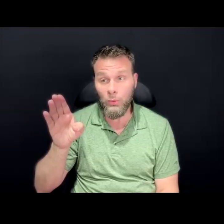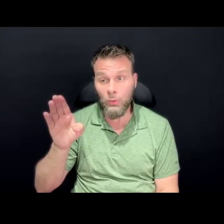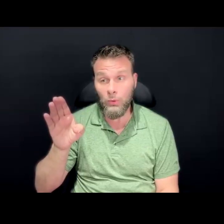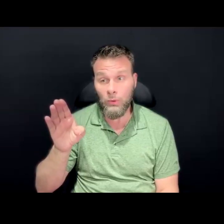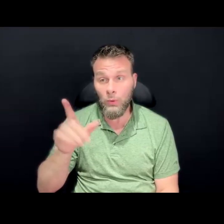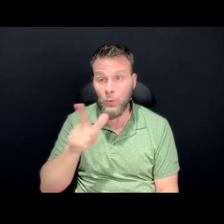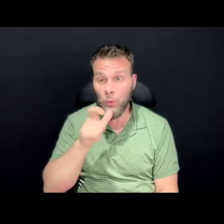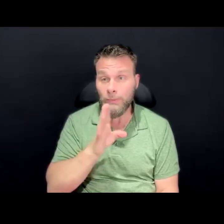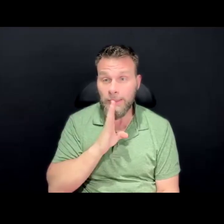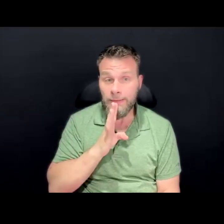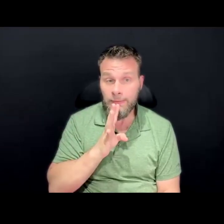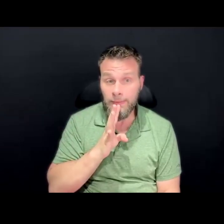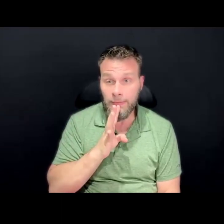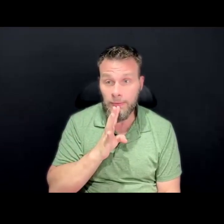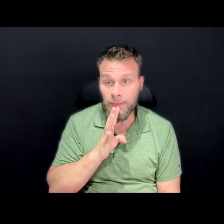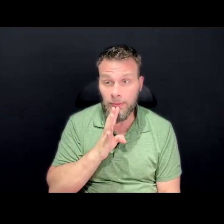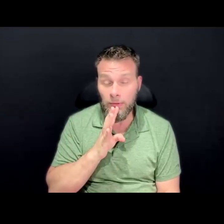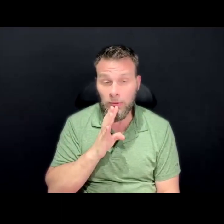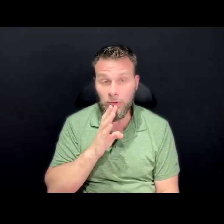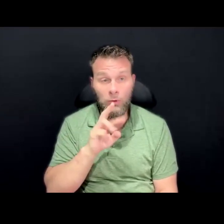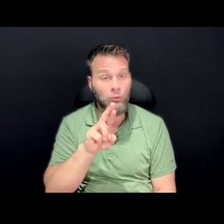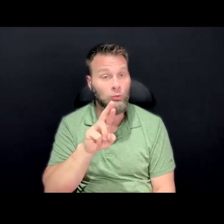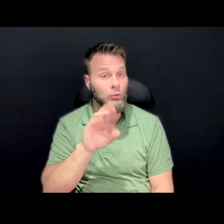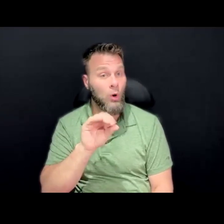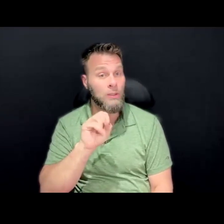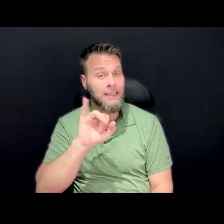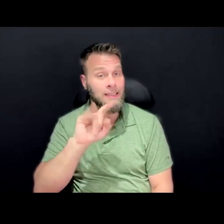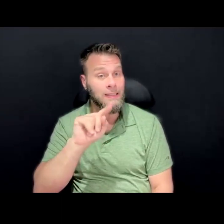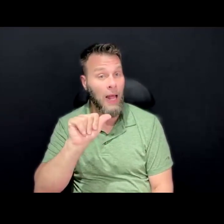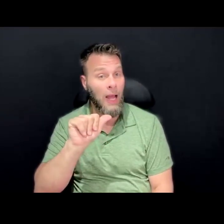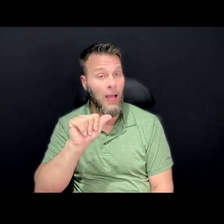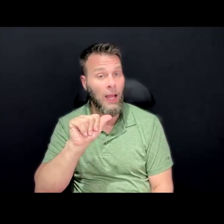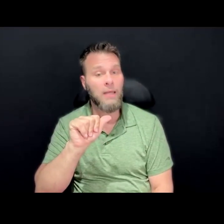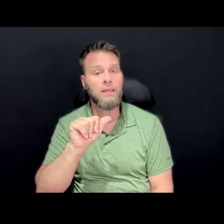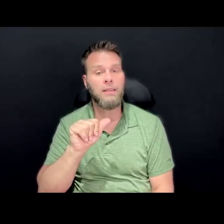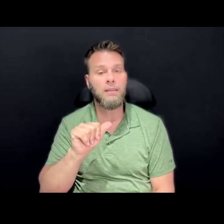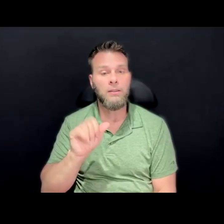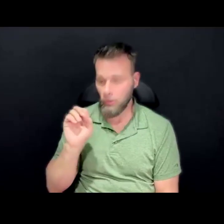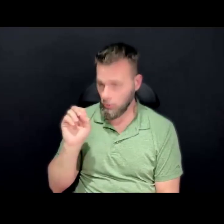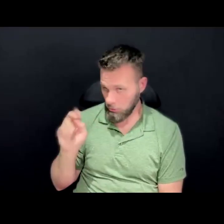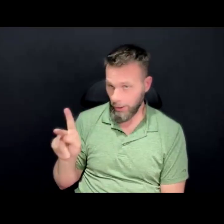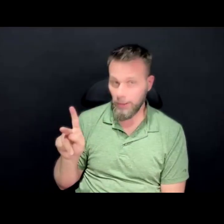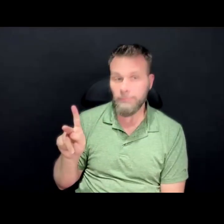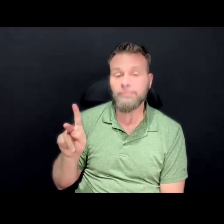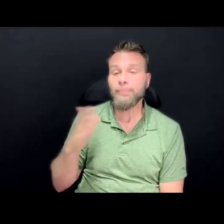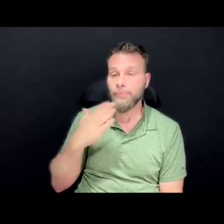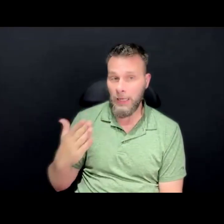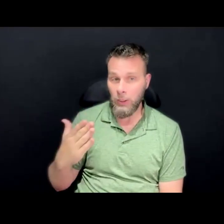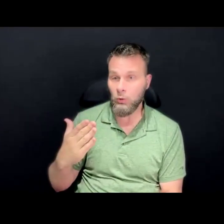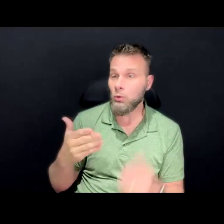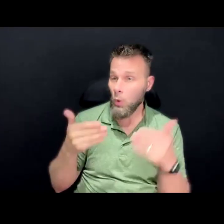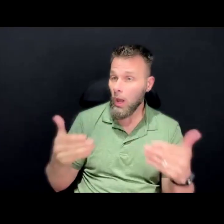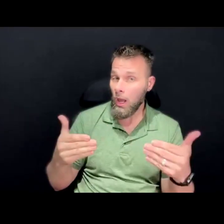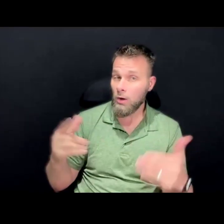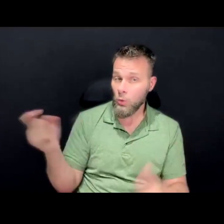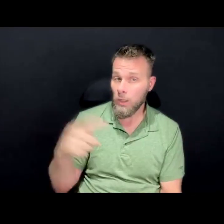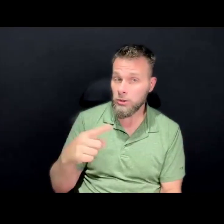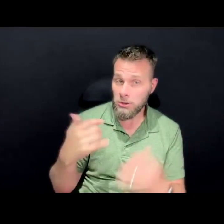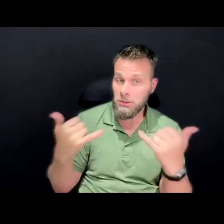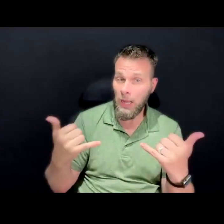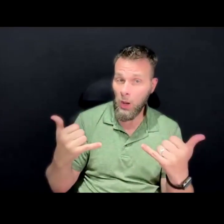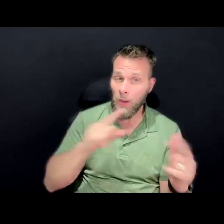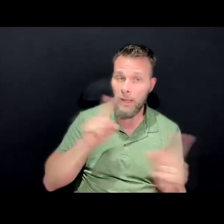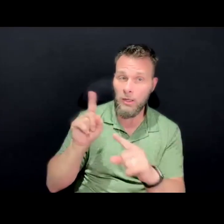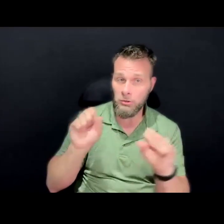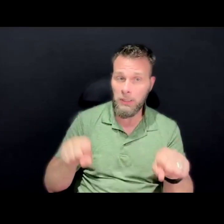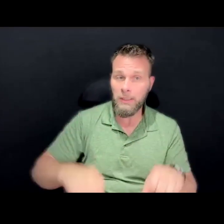who's speaking? Rosita. Oh, hello, Rosita. Okay. Thank you. You can ask your question so we can answer that